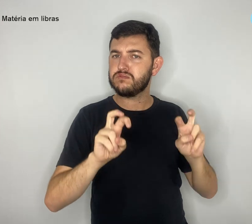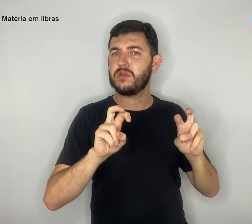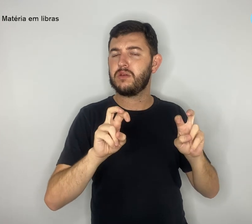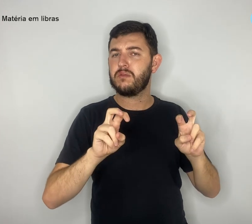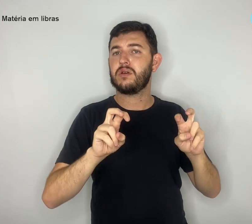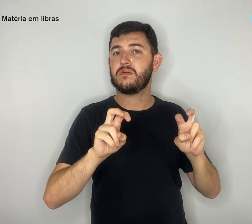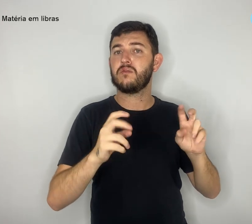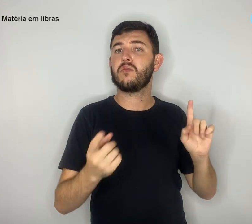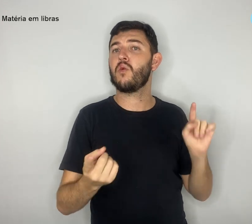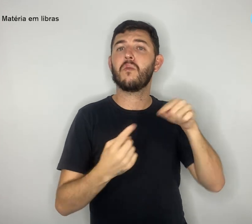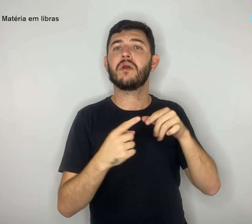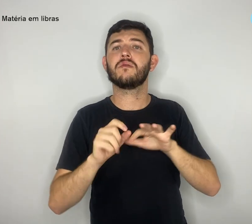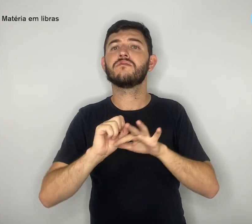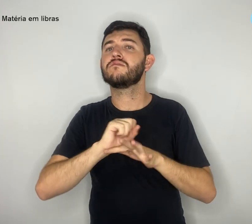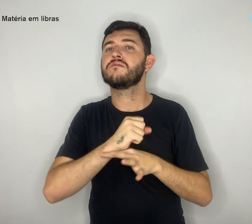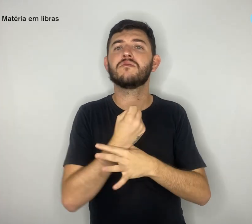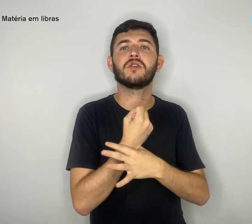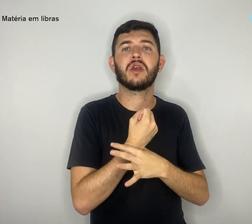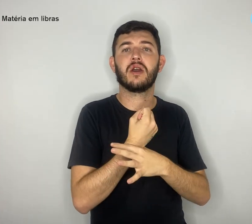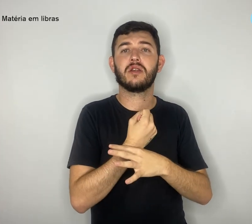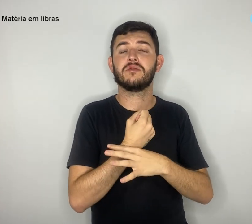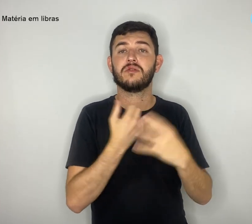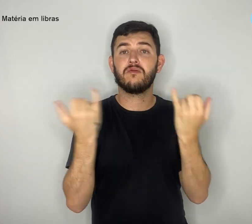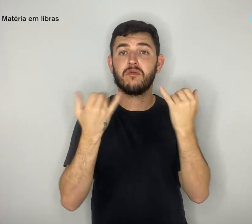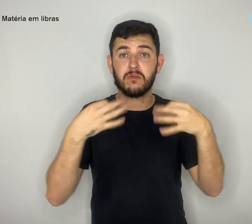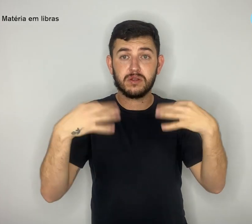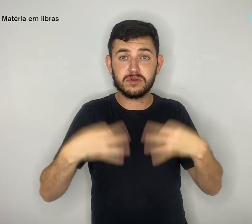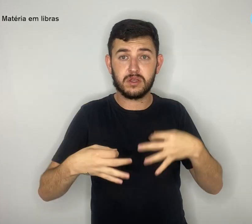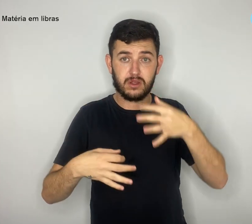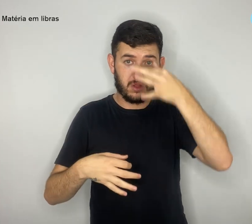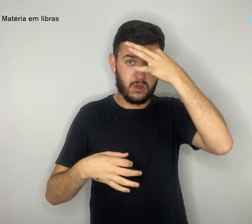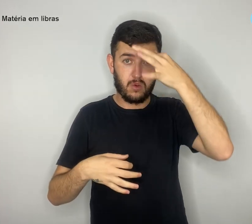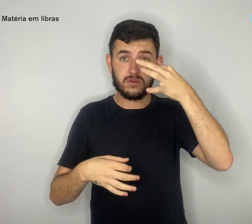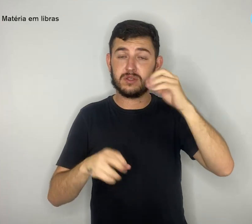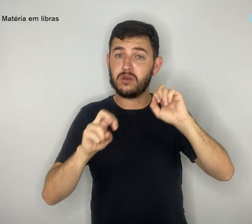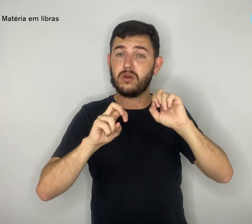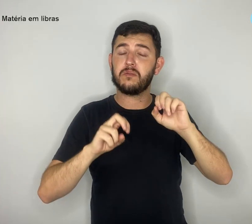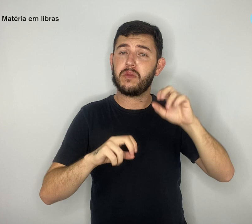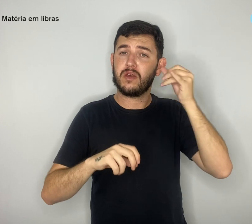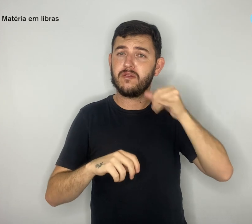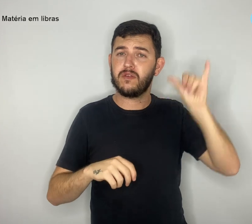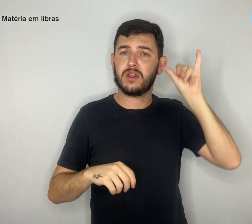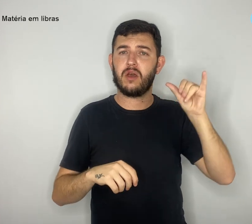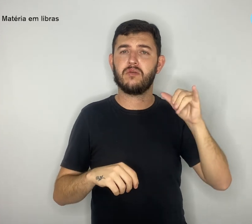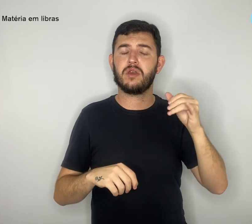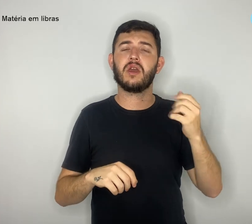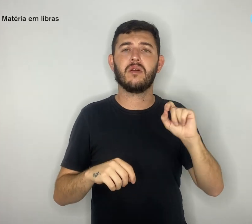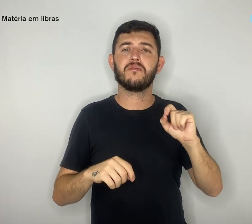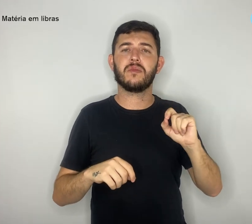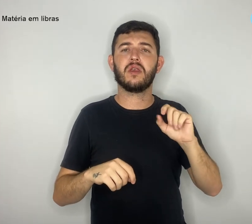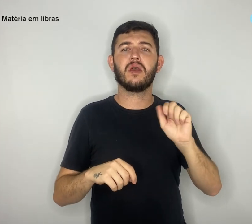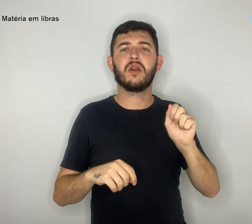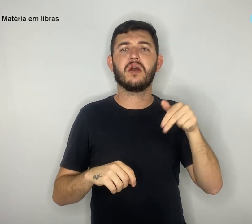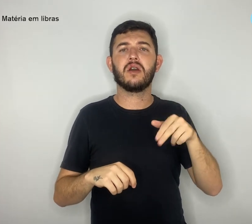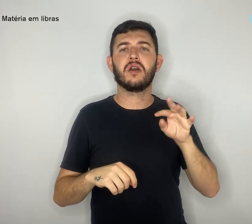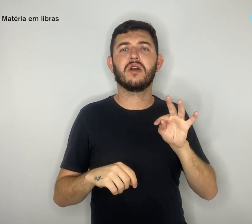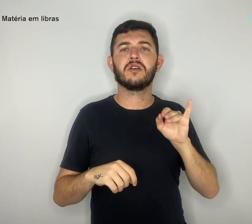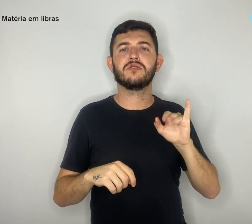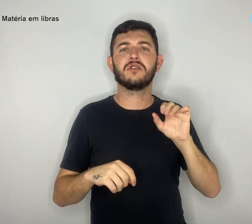intuito de garantir a conscientização contra o antissemitismo e o racismo, bem como